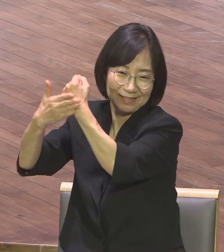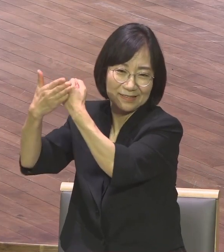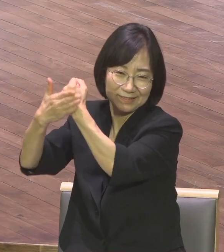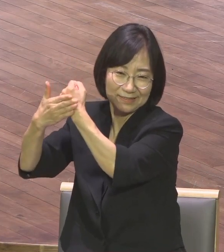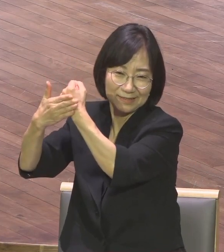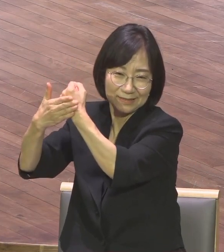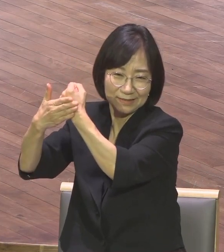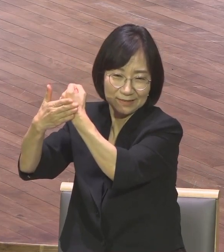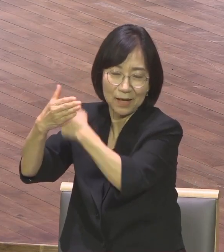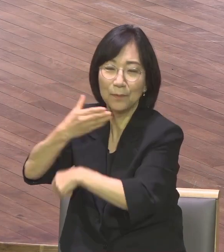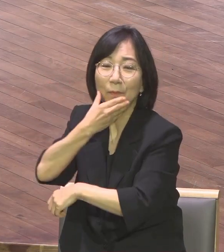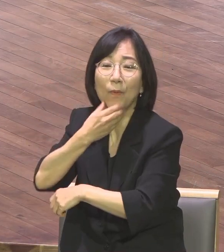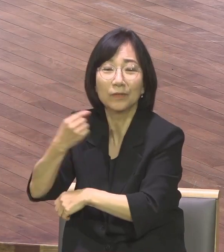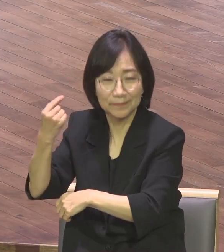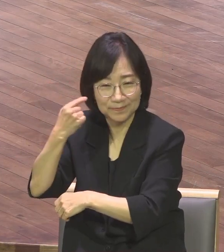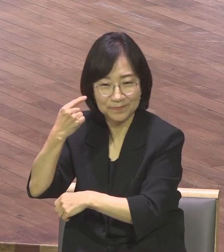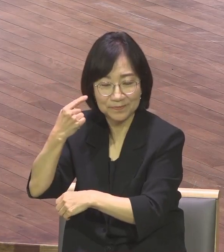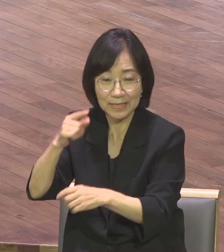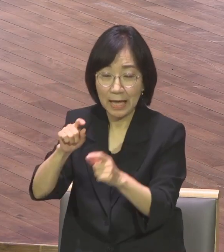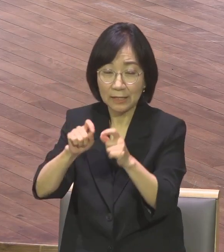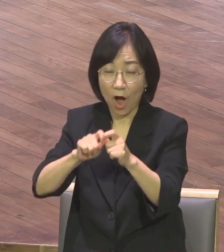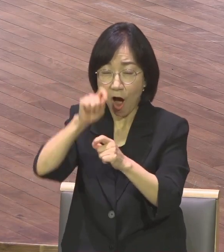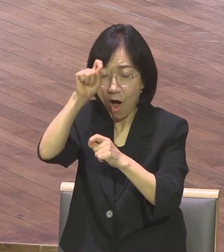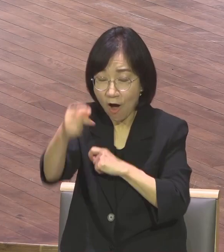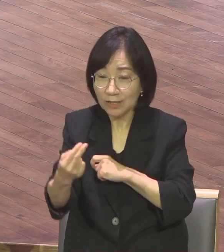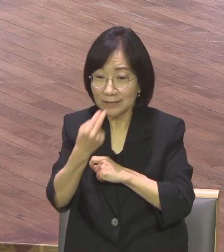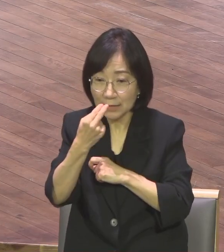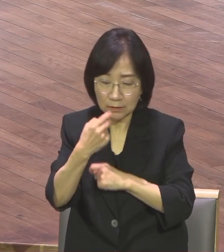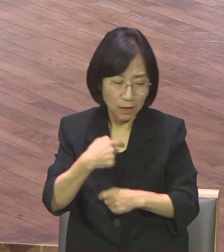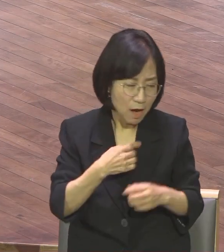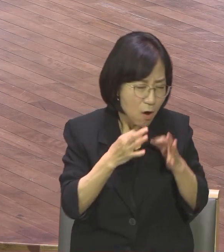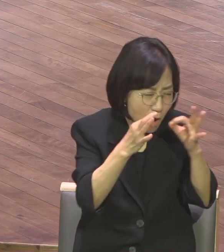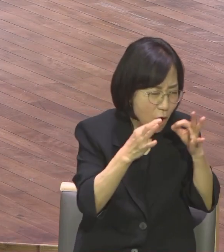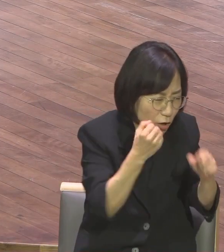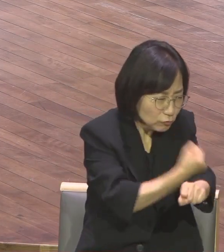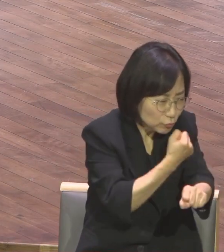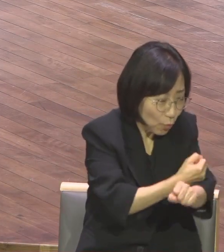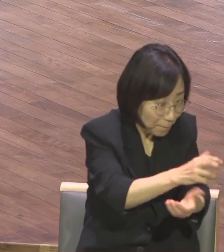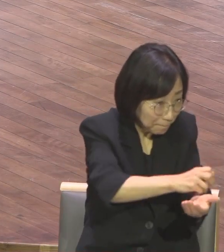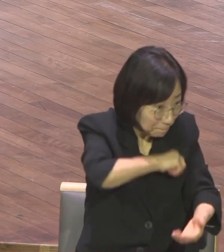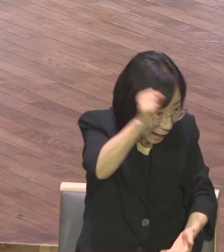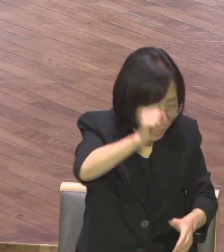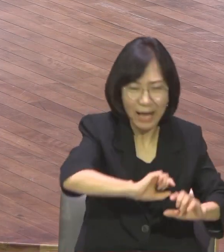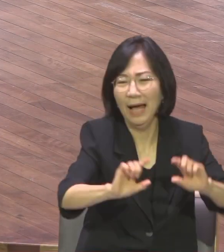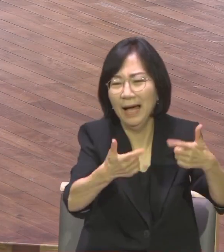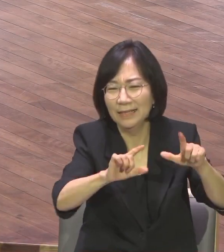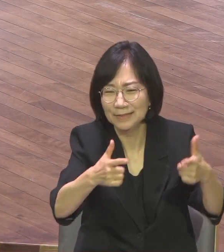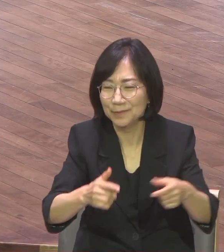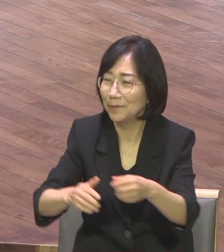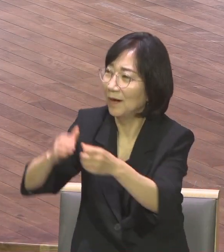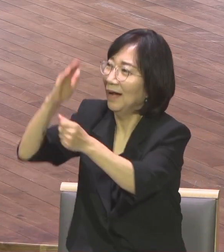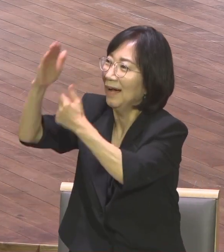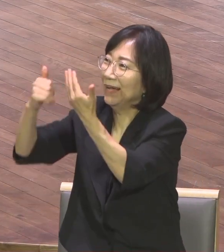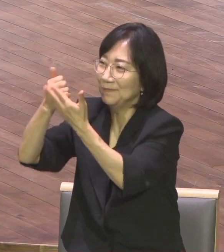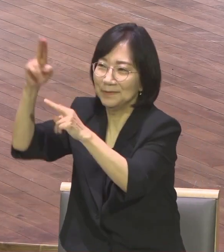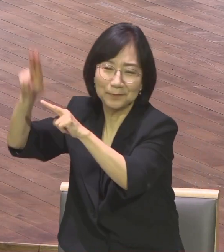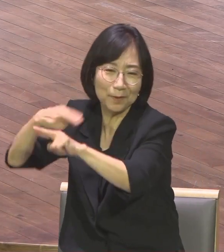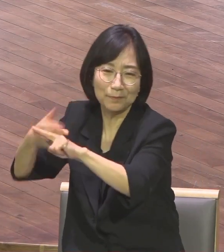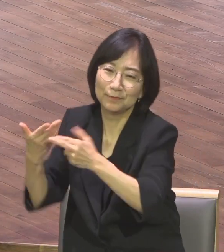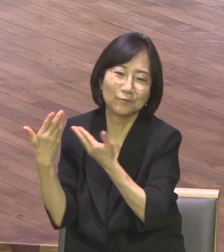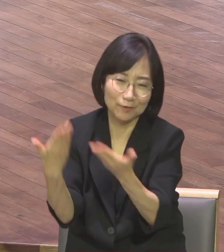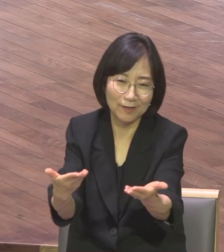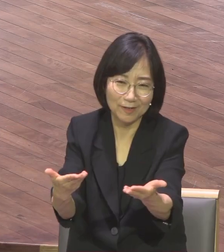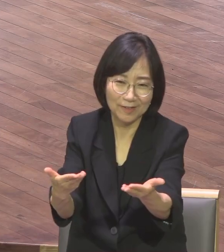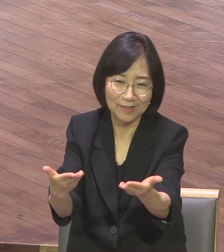영생은요, 하나님의 선물이에요. 하나님께서 그 누구도 자랑하지 못하게 선물로죠,